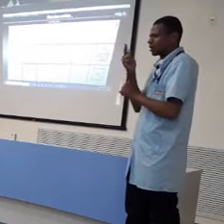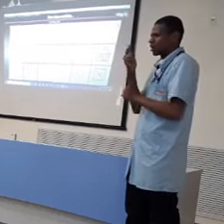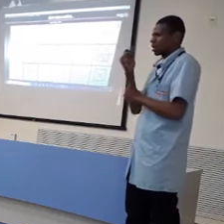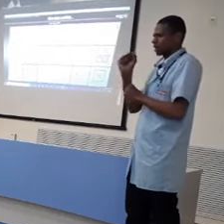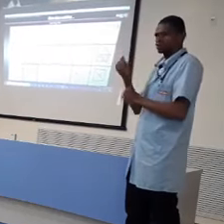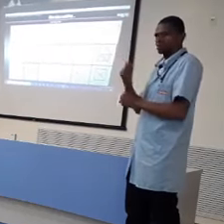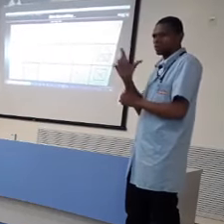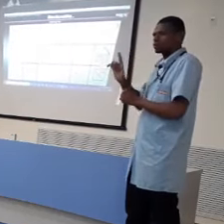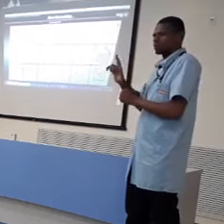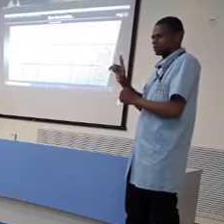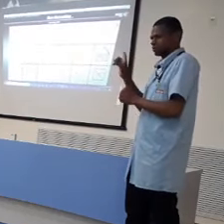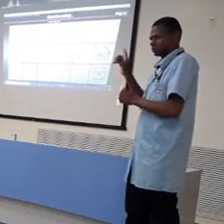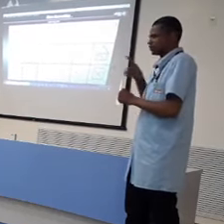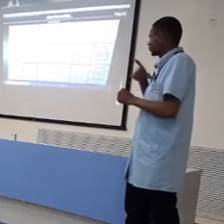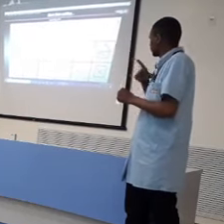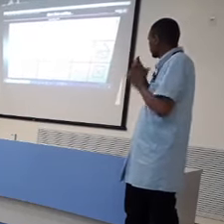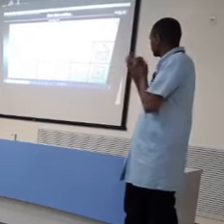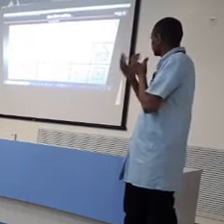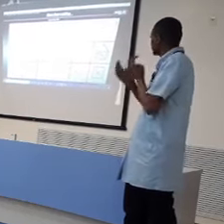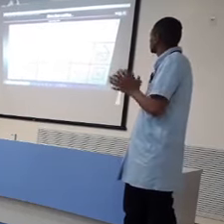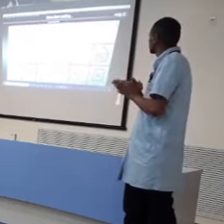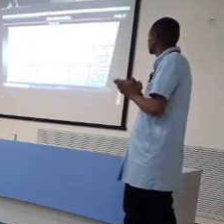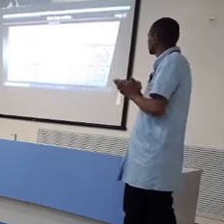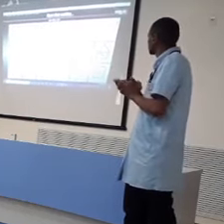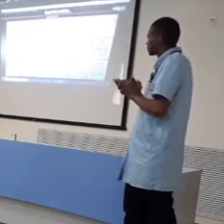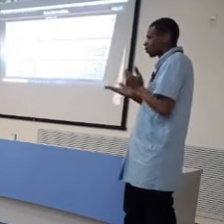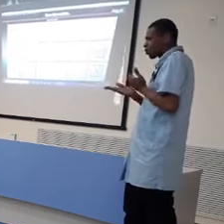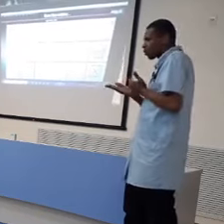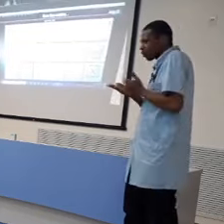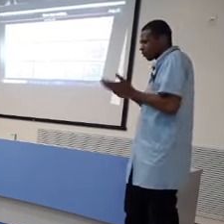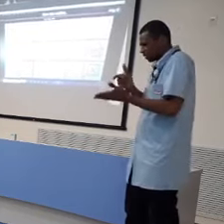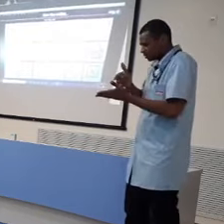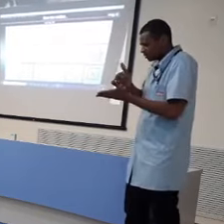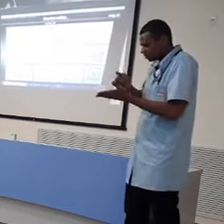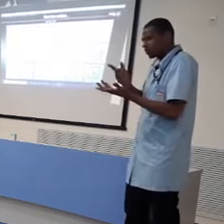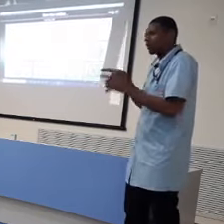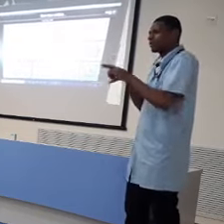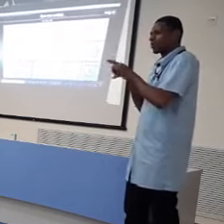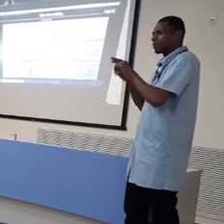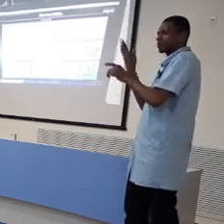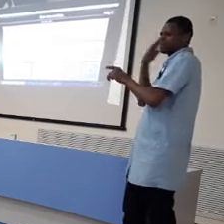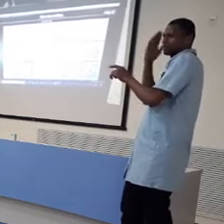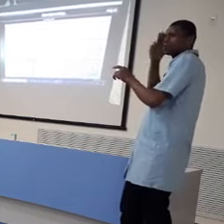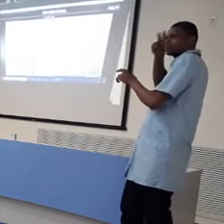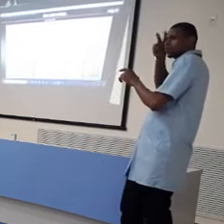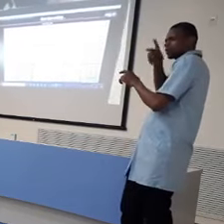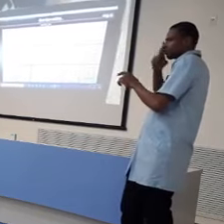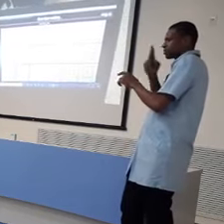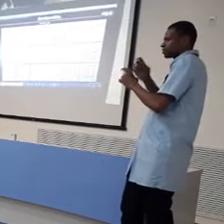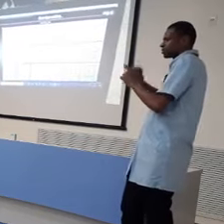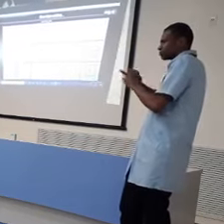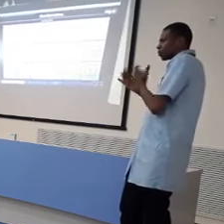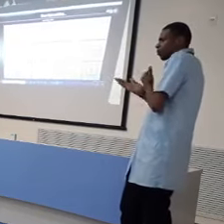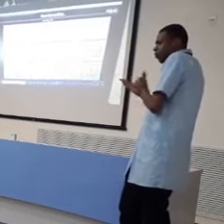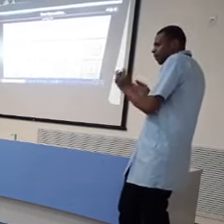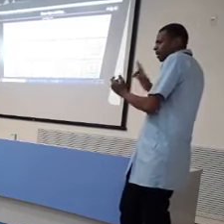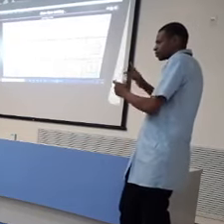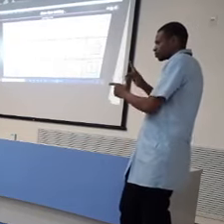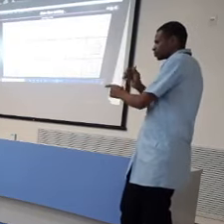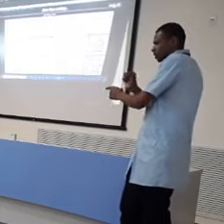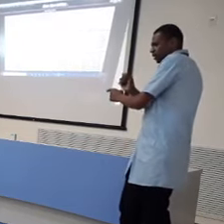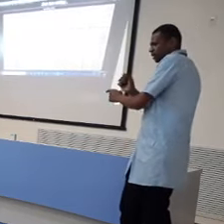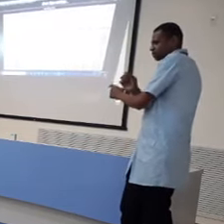quantos litros desde que o equipamento foi instalado. Tem diversas outras informações. Isso aqui é muito legal para você estar